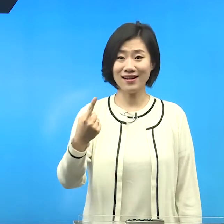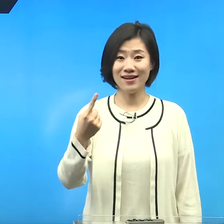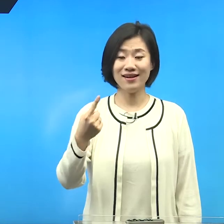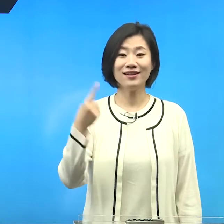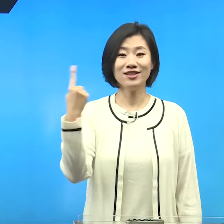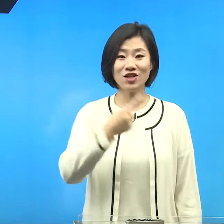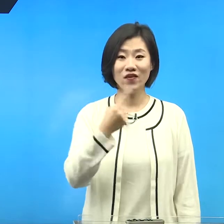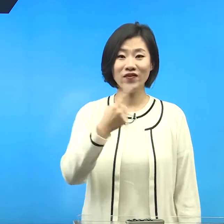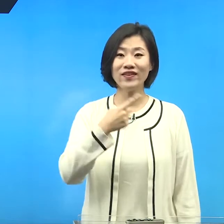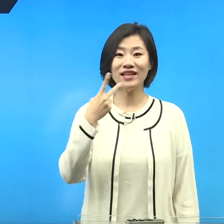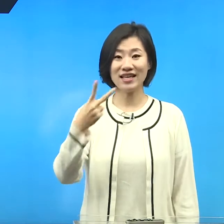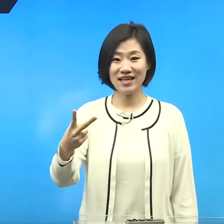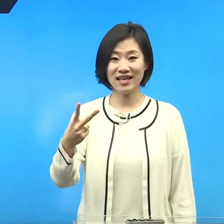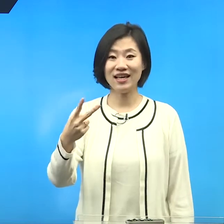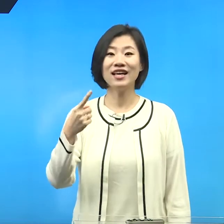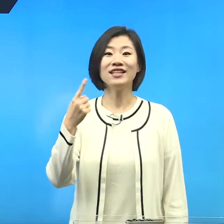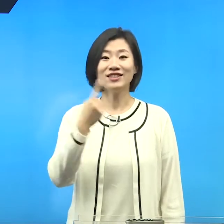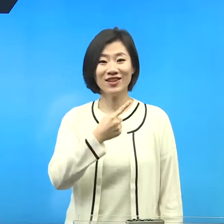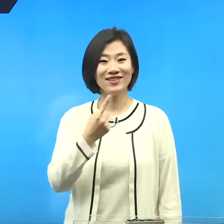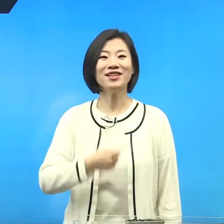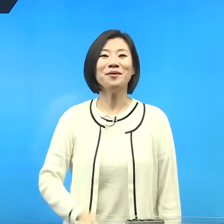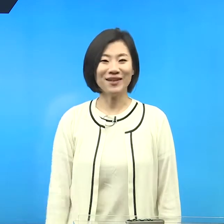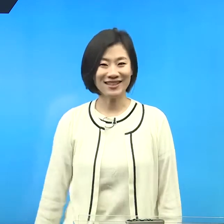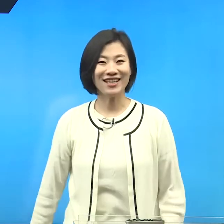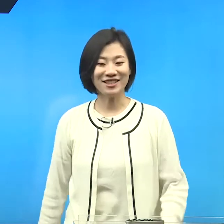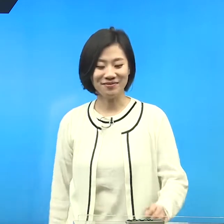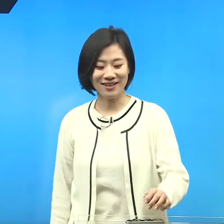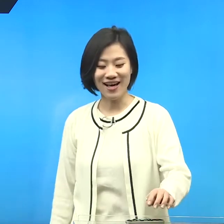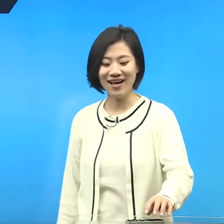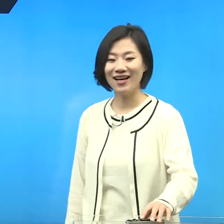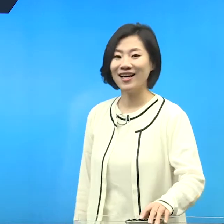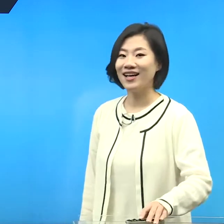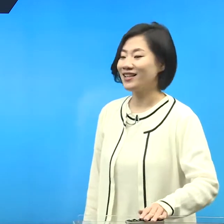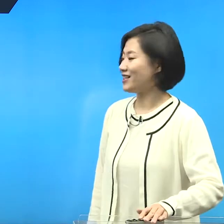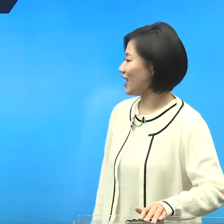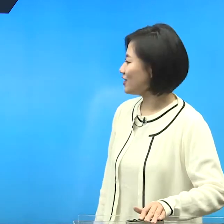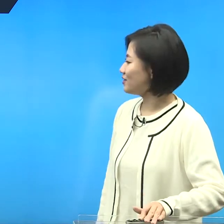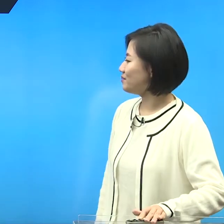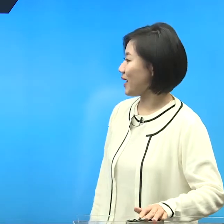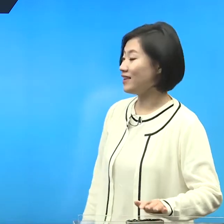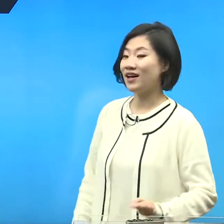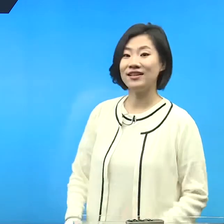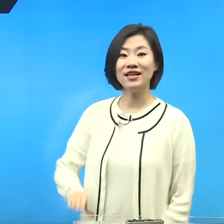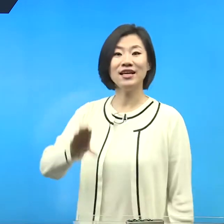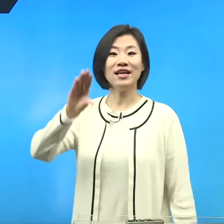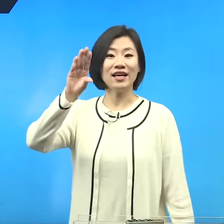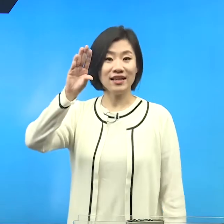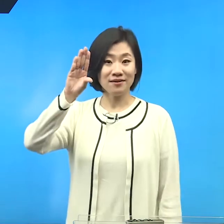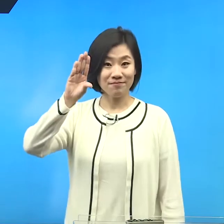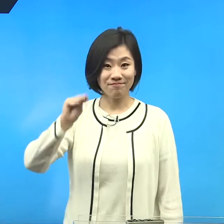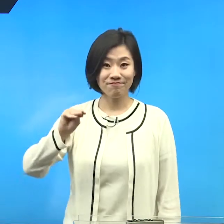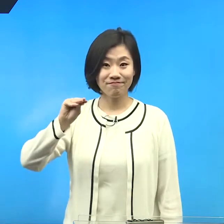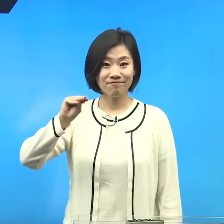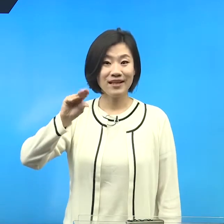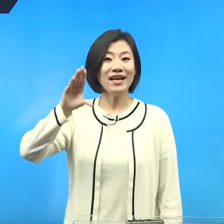천일, 천이, 천, 마찬가지입니다. 그 다음 만 단위,